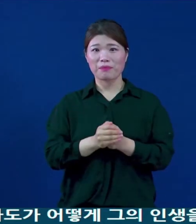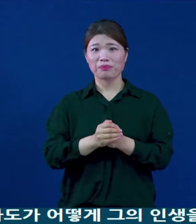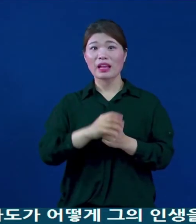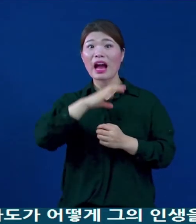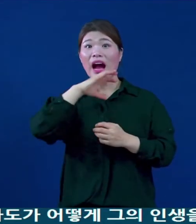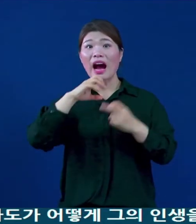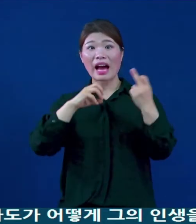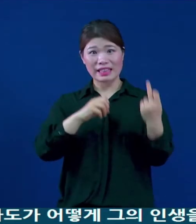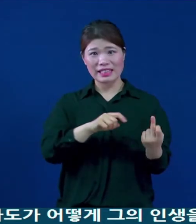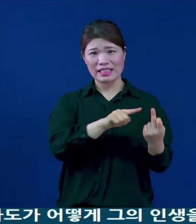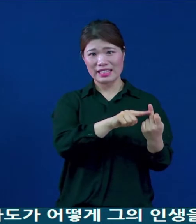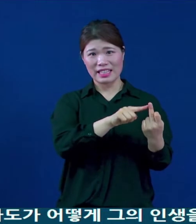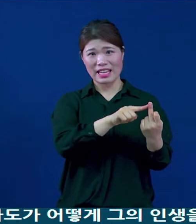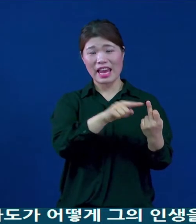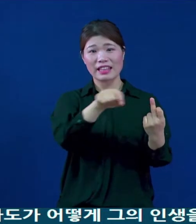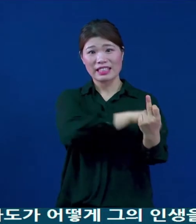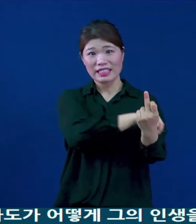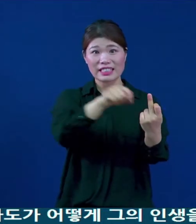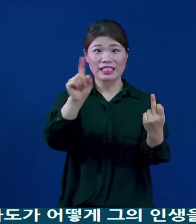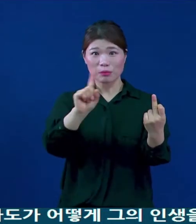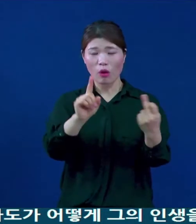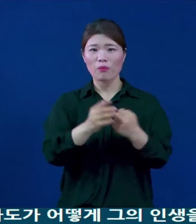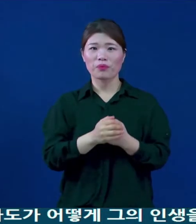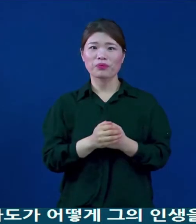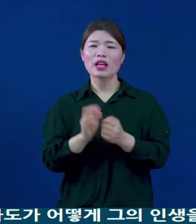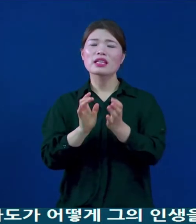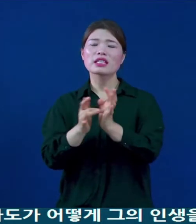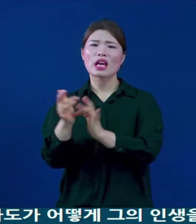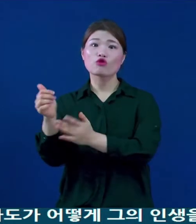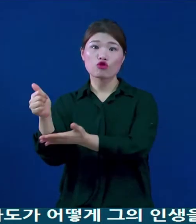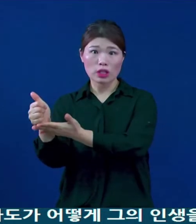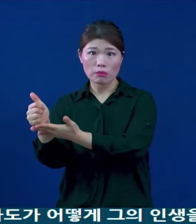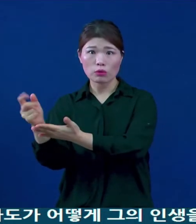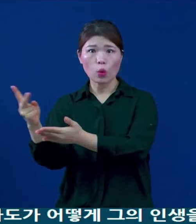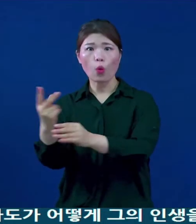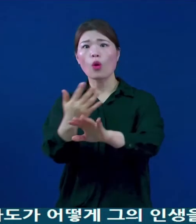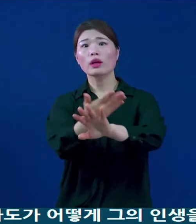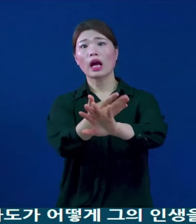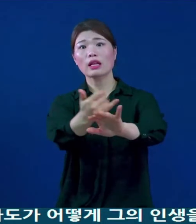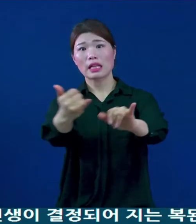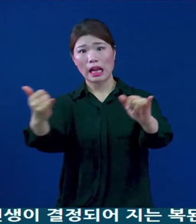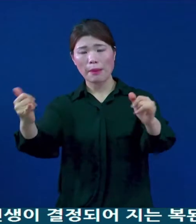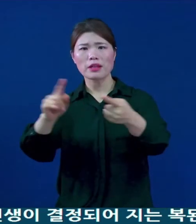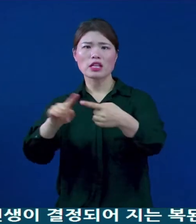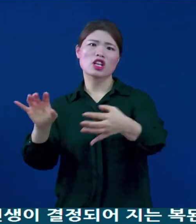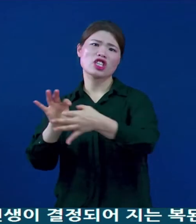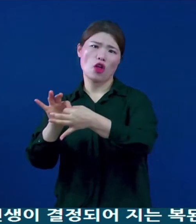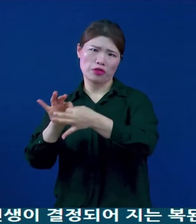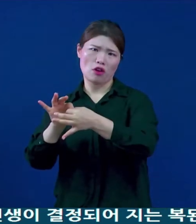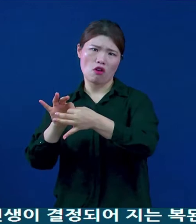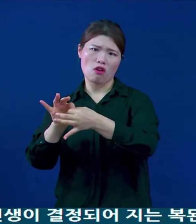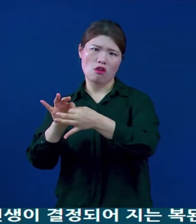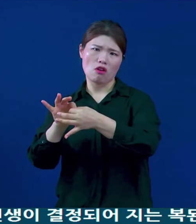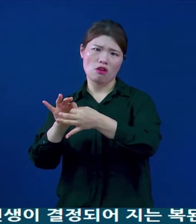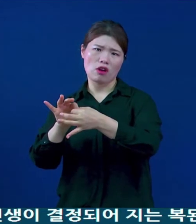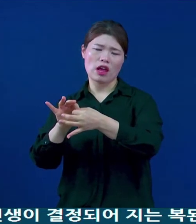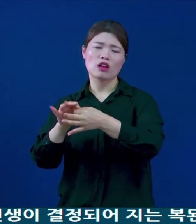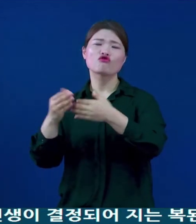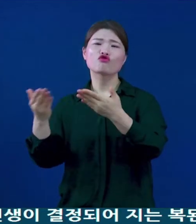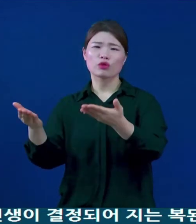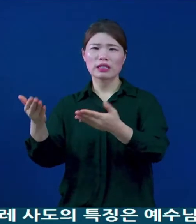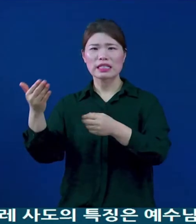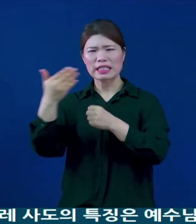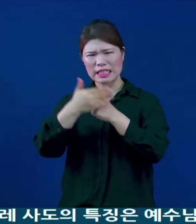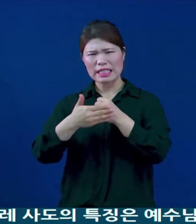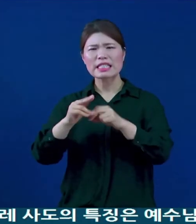사도의 특징은 예수님과 사람들을 연결해 주는 일에 탁월한 은사가 있었습니다. 사람과